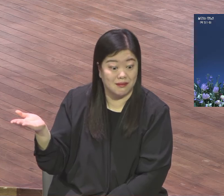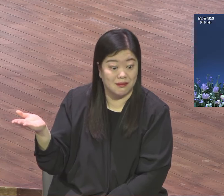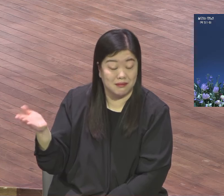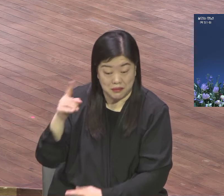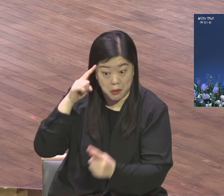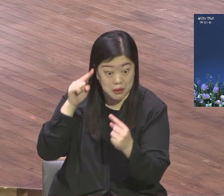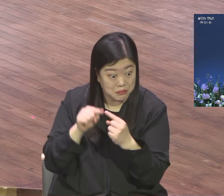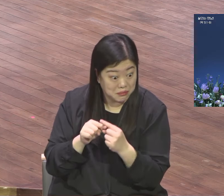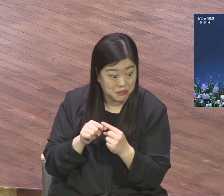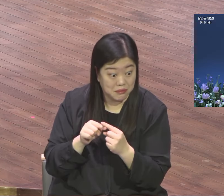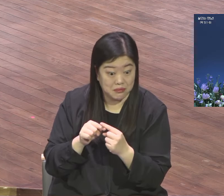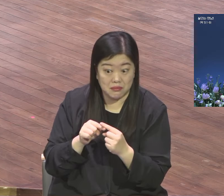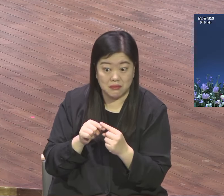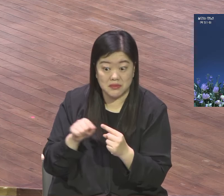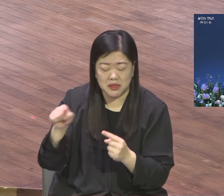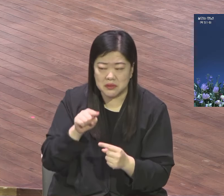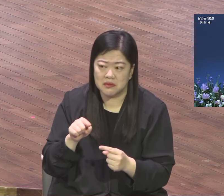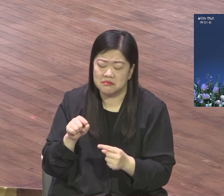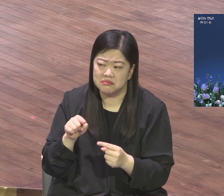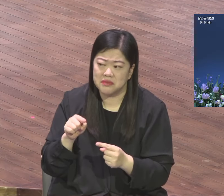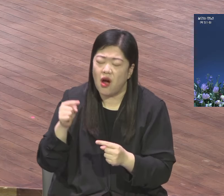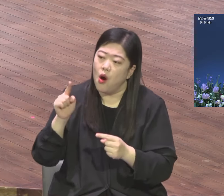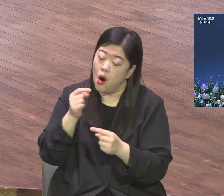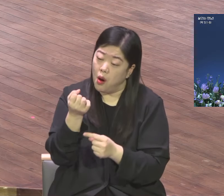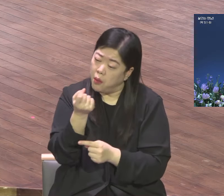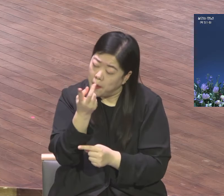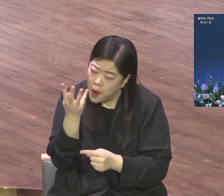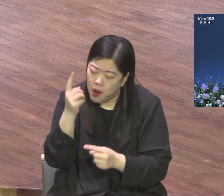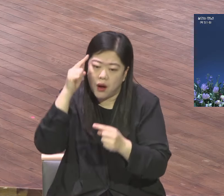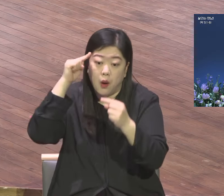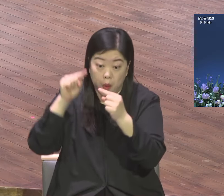수도 있겠지만 경각심을 주고 있는 것은 사실입니다.